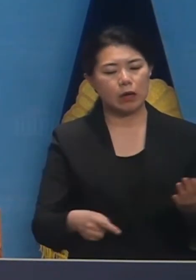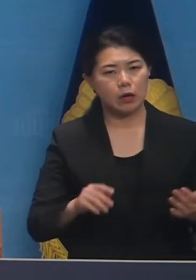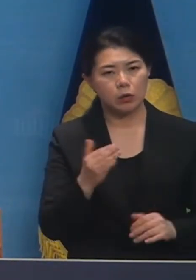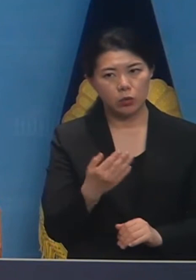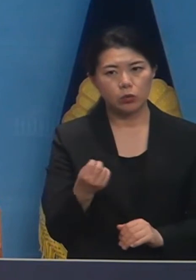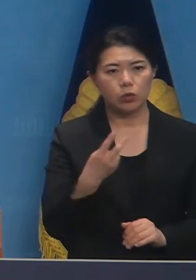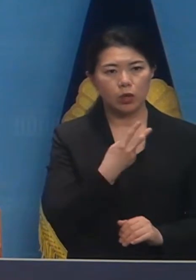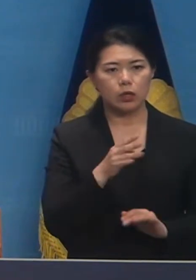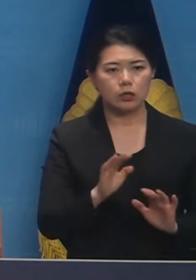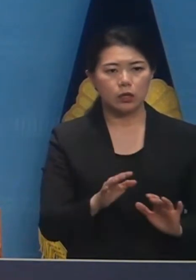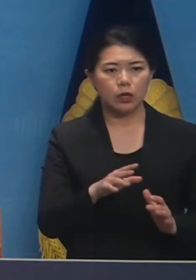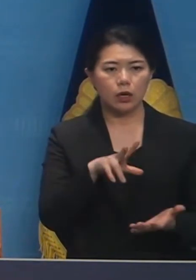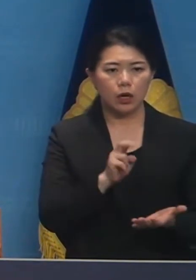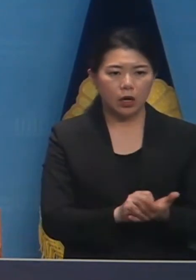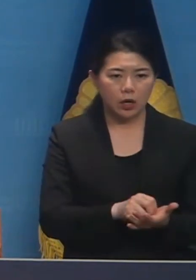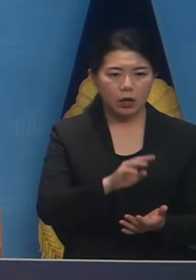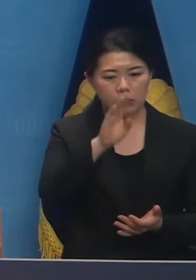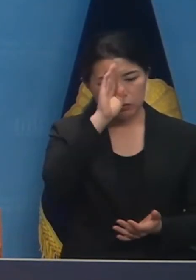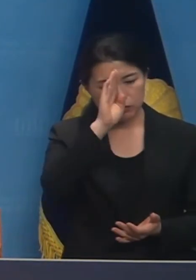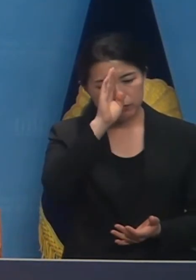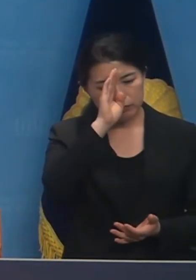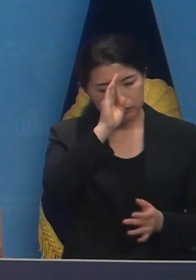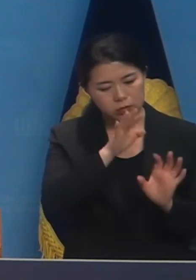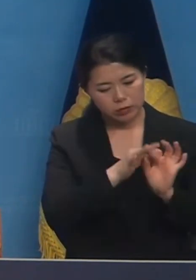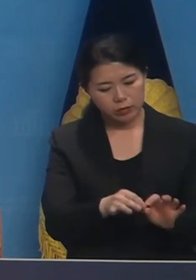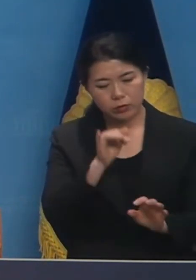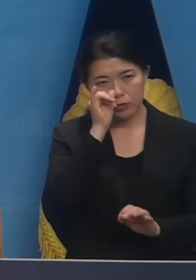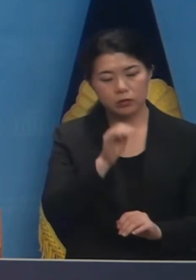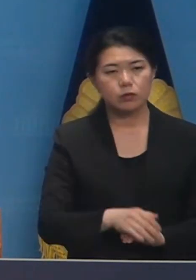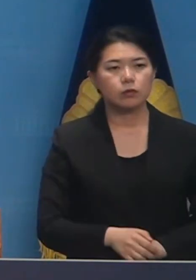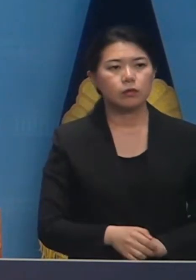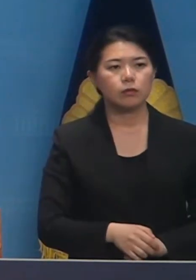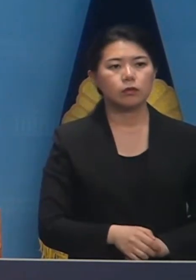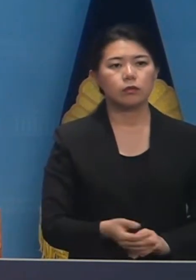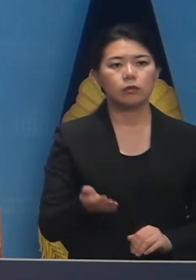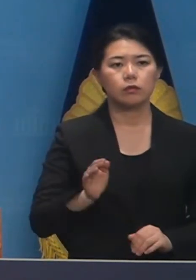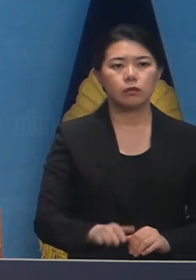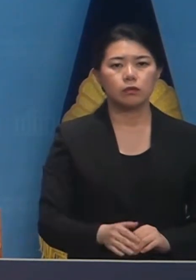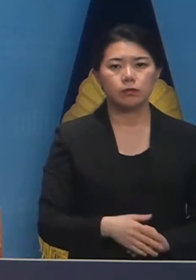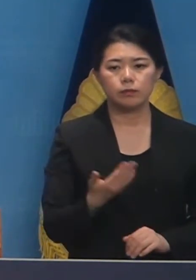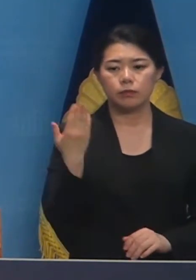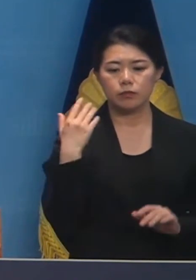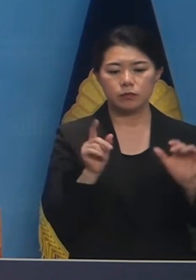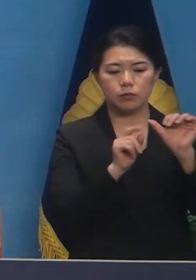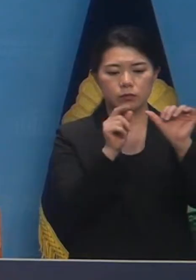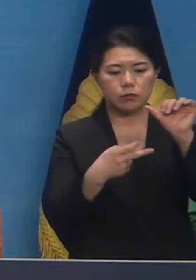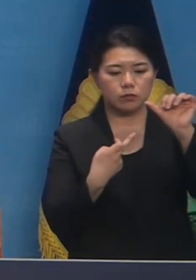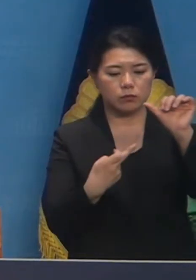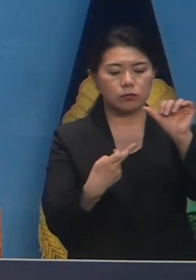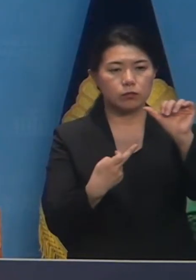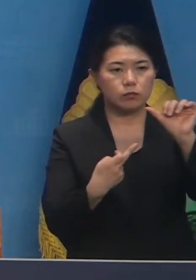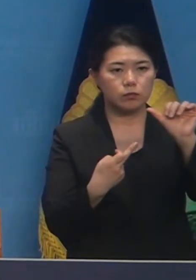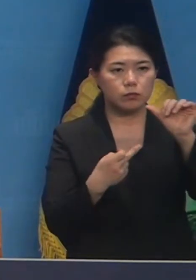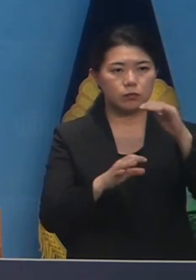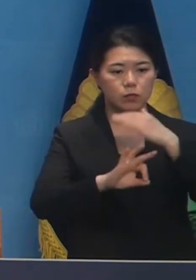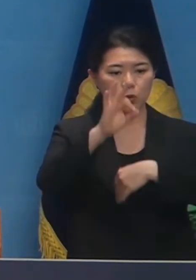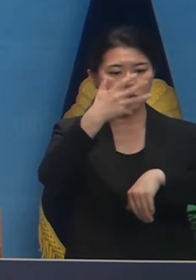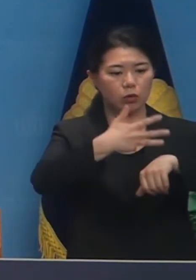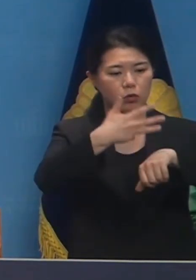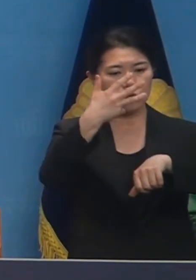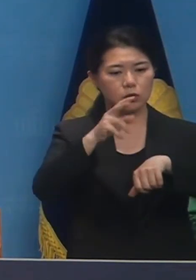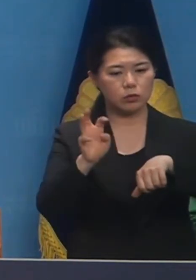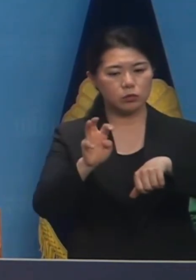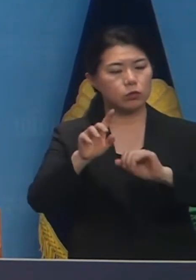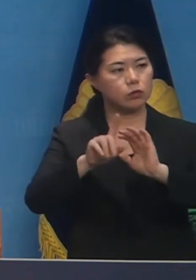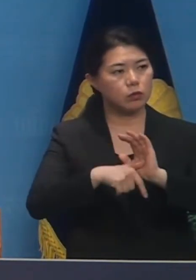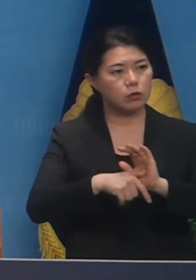그 후유증이 아직도 심한 상태입니다. 그런데 지난 5월 12일 오전 8시